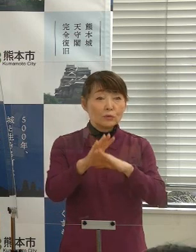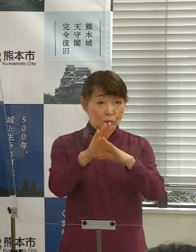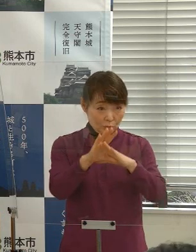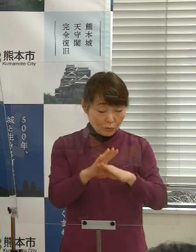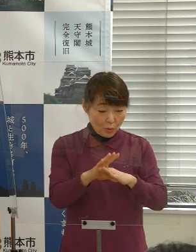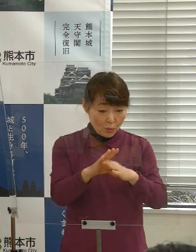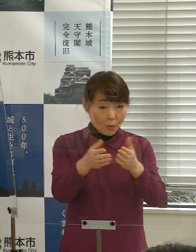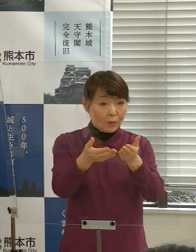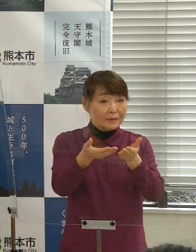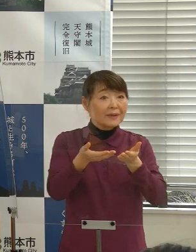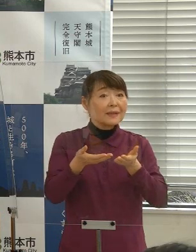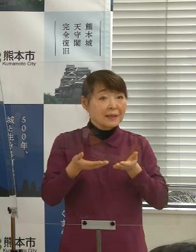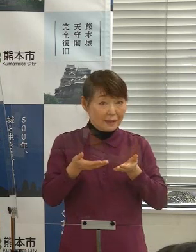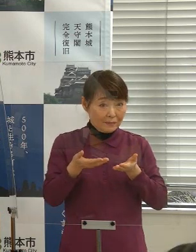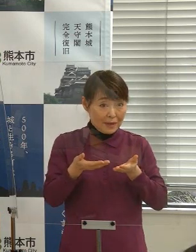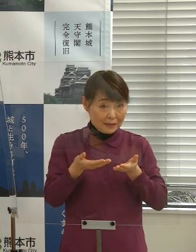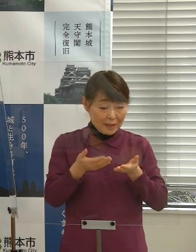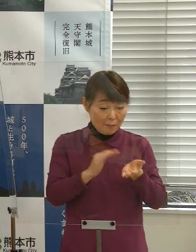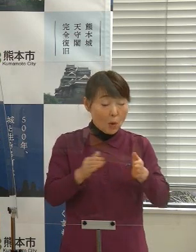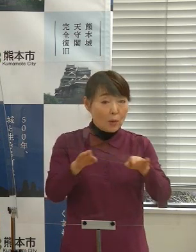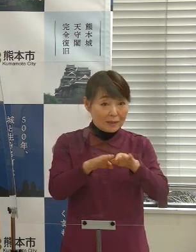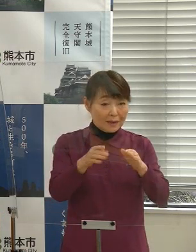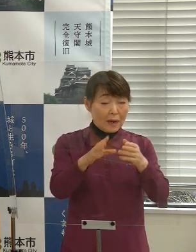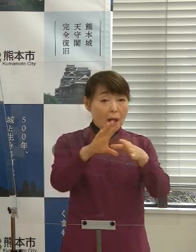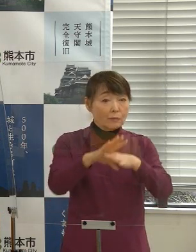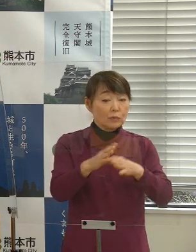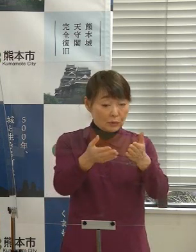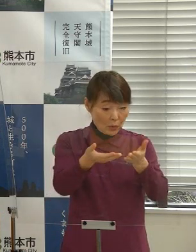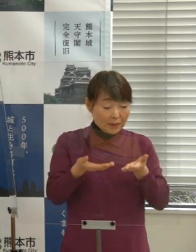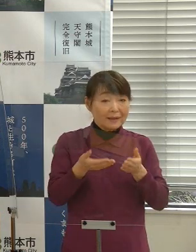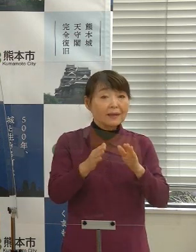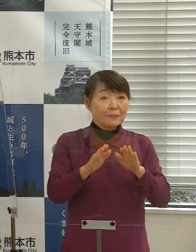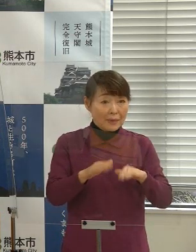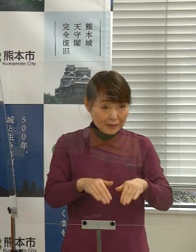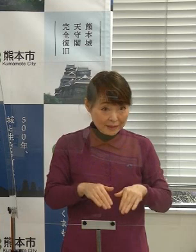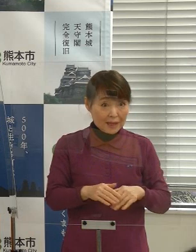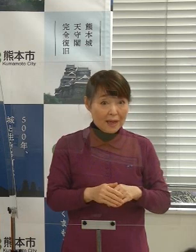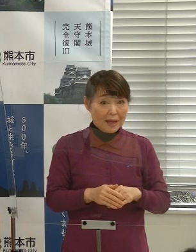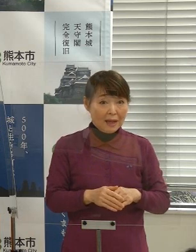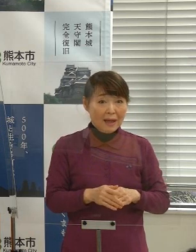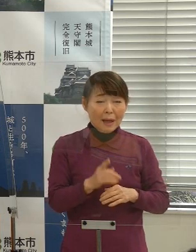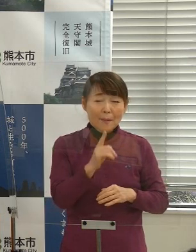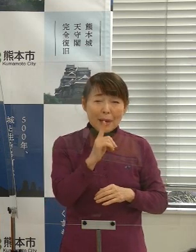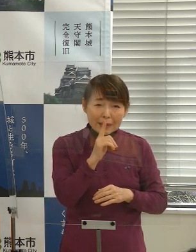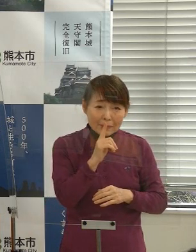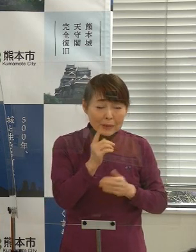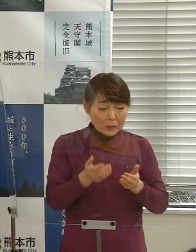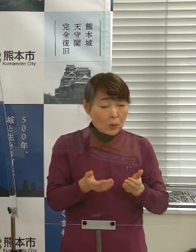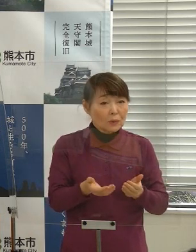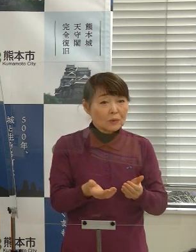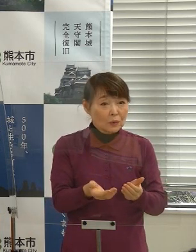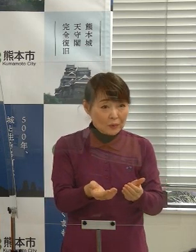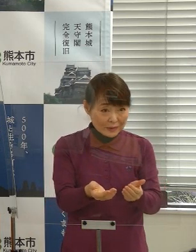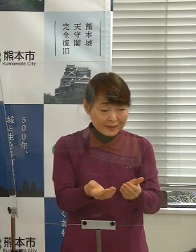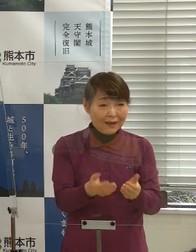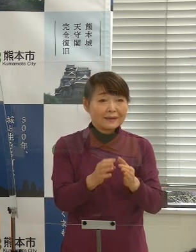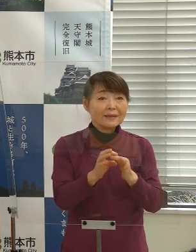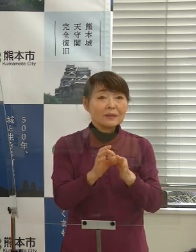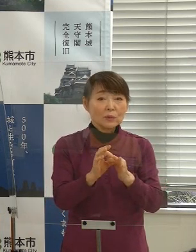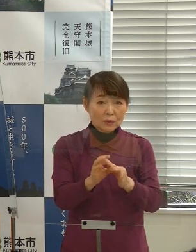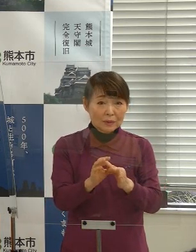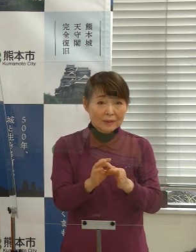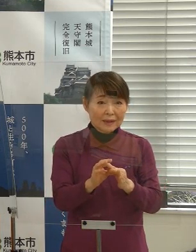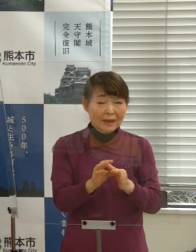で、そういう、まあ、内密出産について、まあ、あるいはですね、誰にも